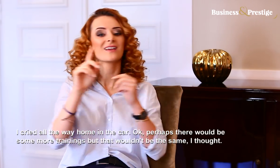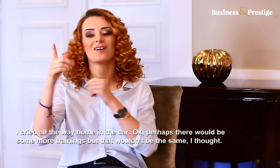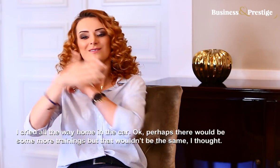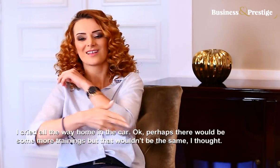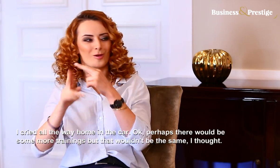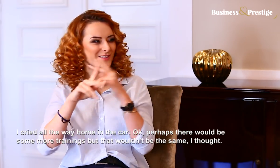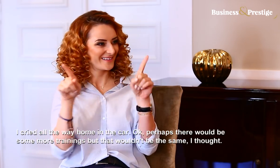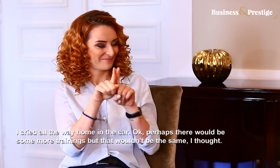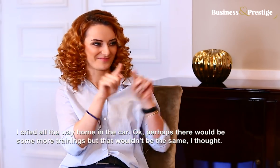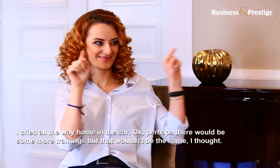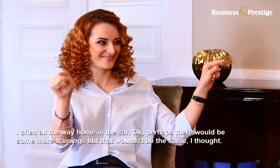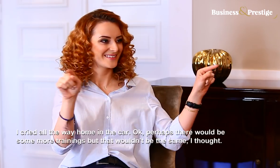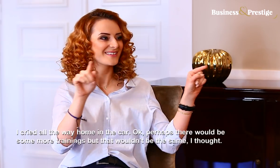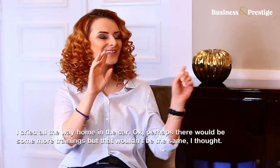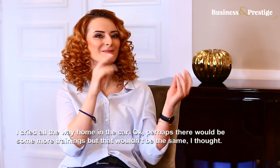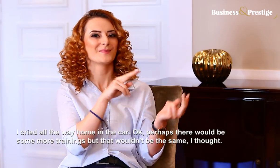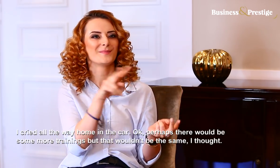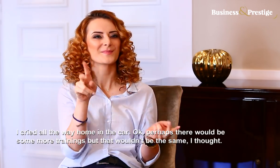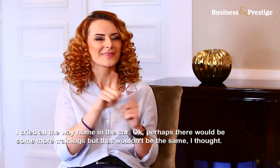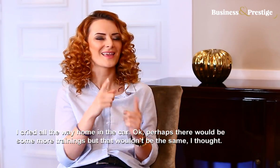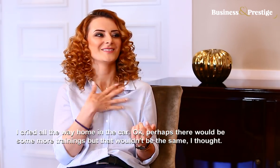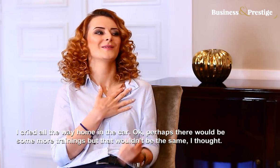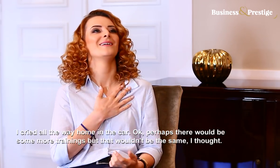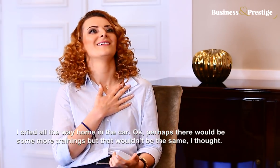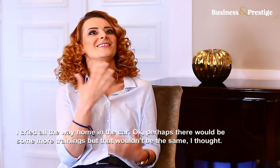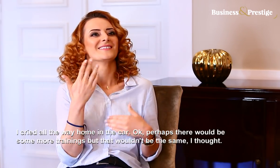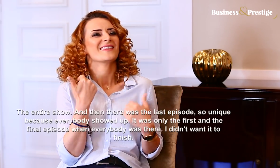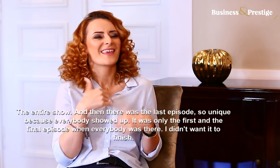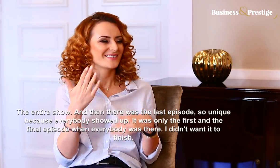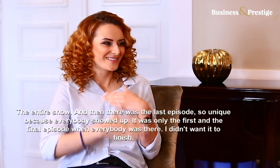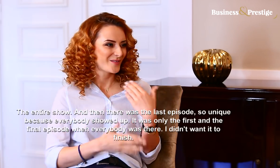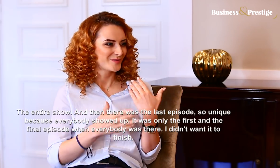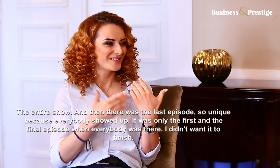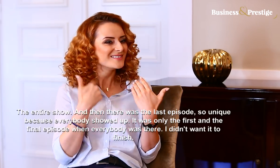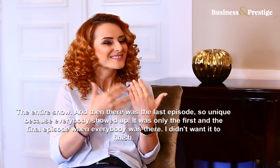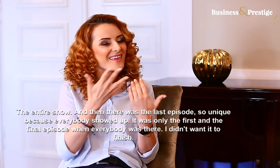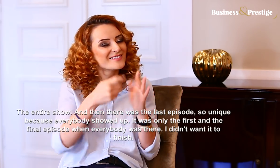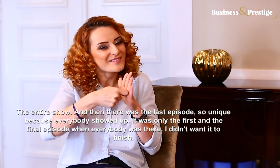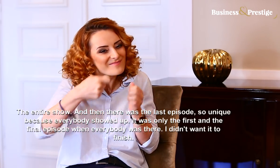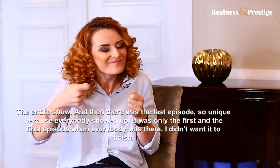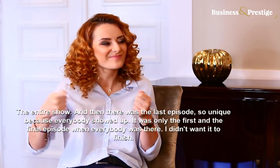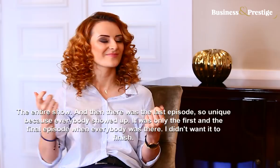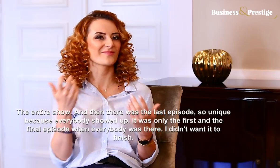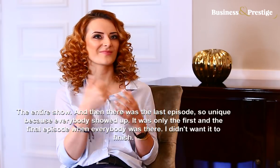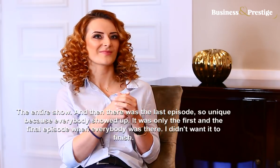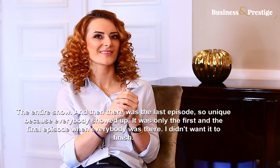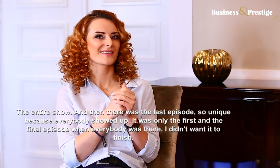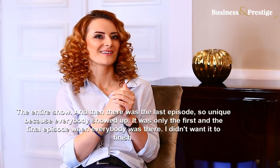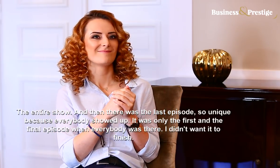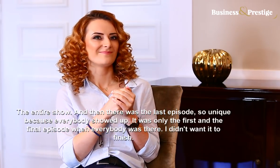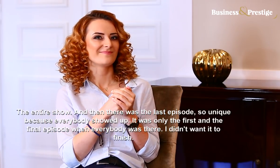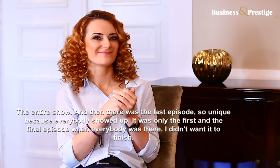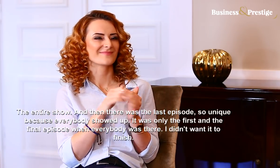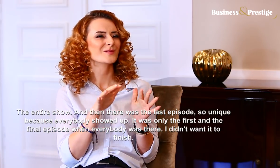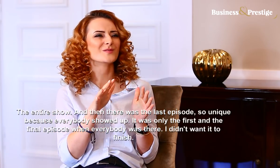Okej, może kiedyś będą też jakieś treningi, ale to nie będzie już to samo. Cały ten program, szczególnie ten ostatni odcinek był